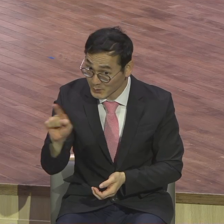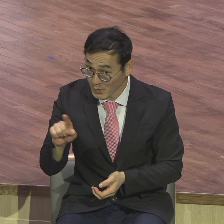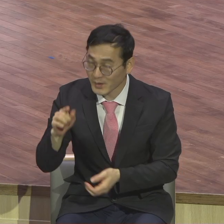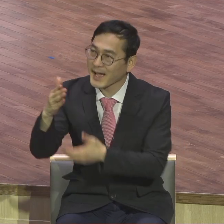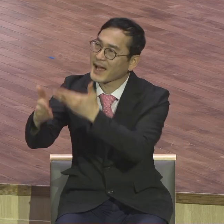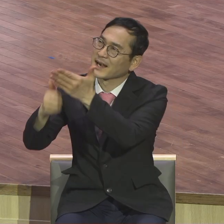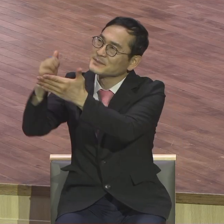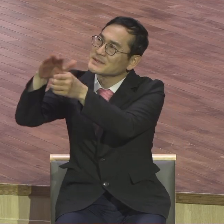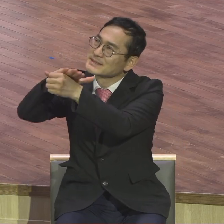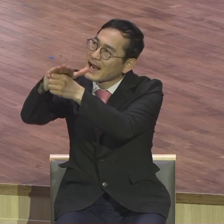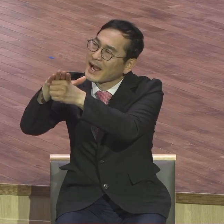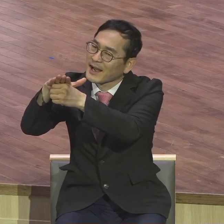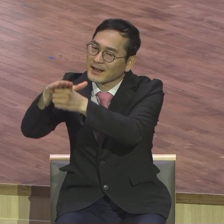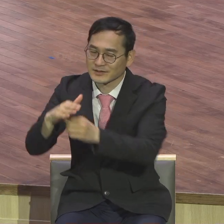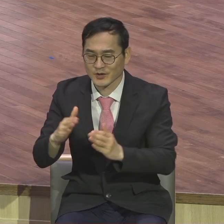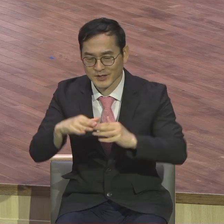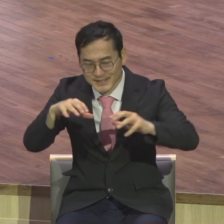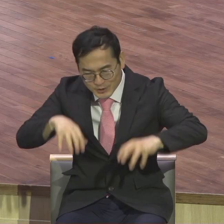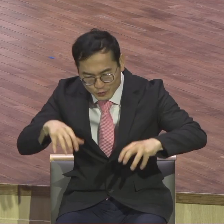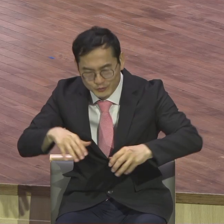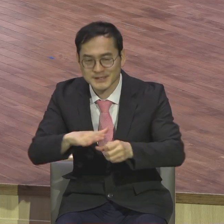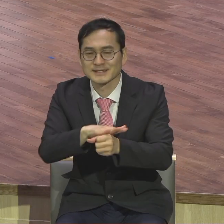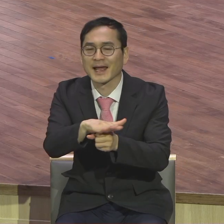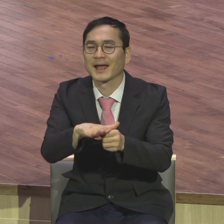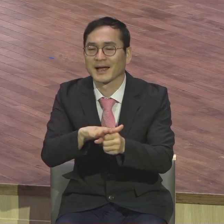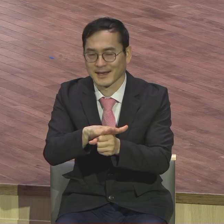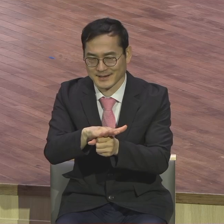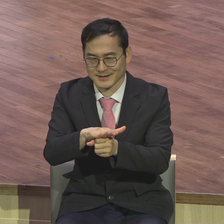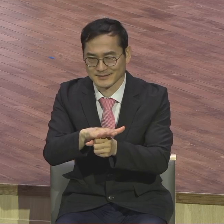이웃을 사랑하는 삶이다.